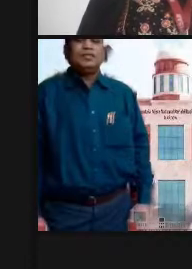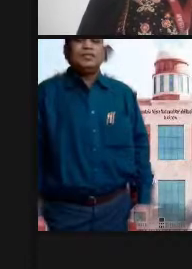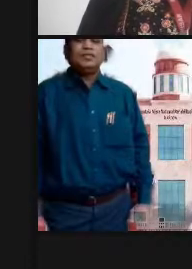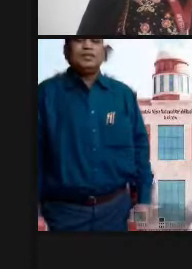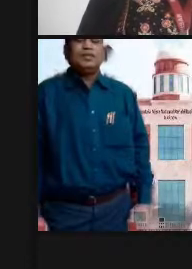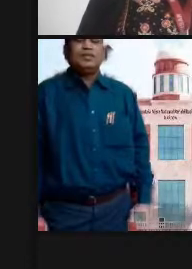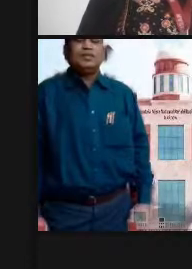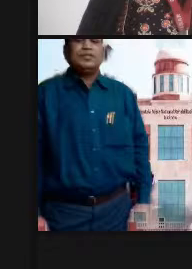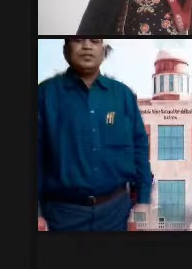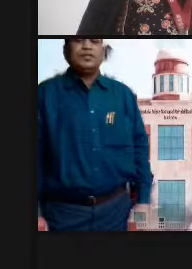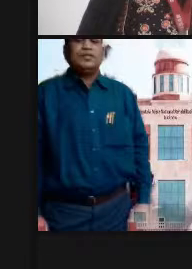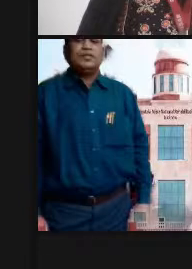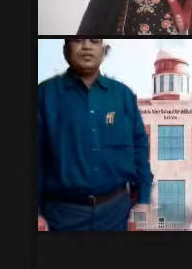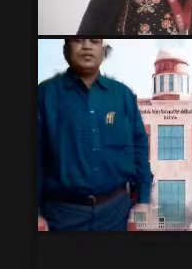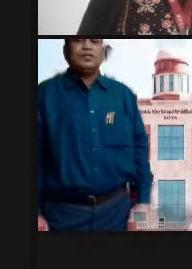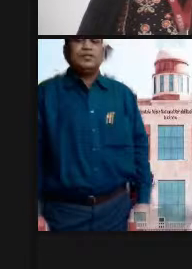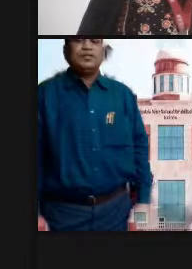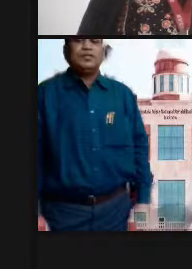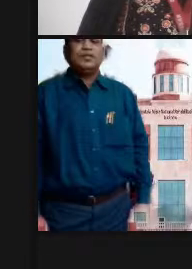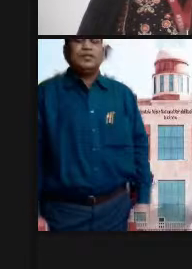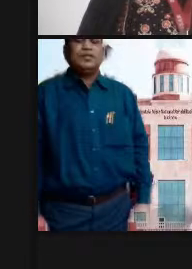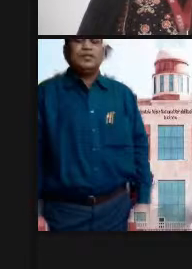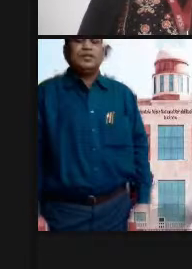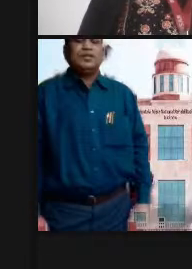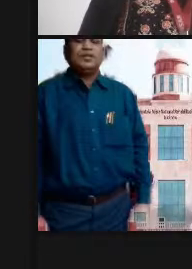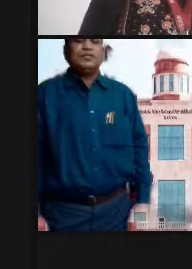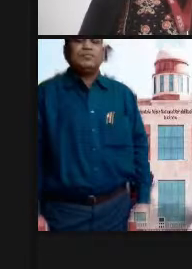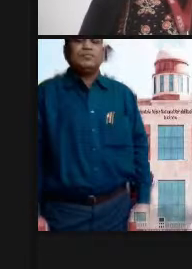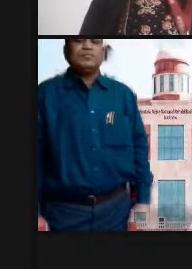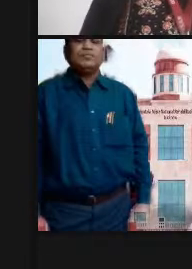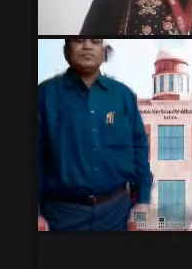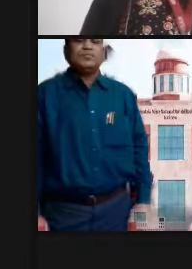जय जय जय जय हे।